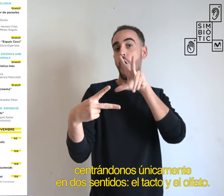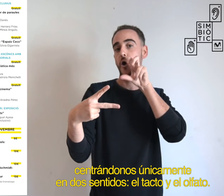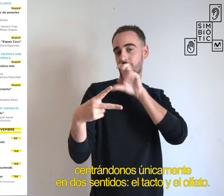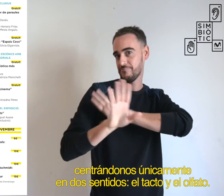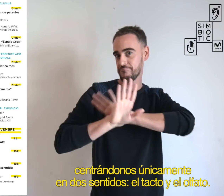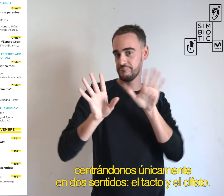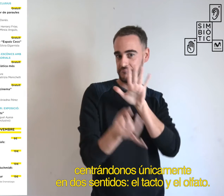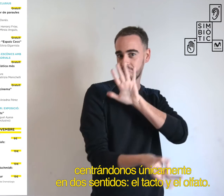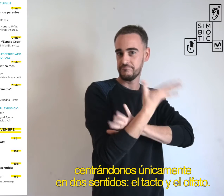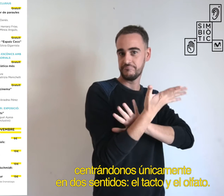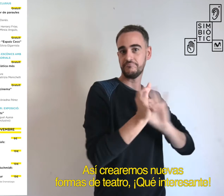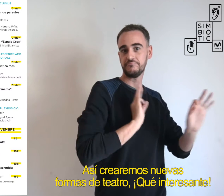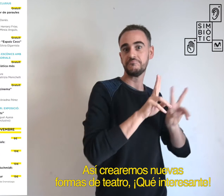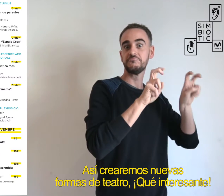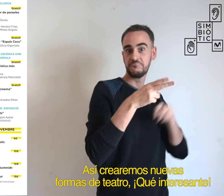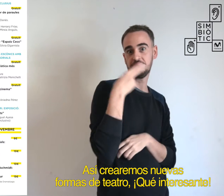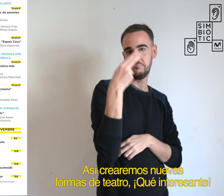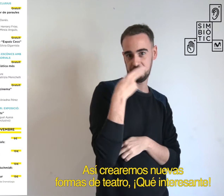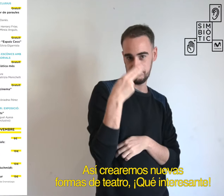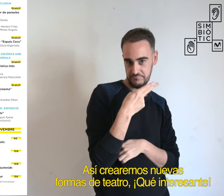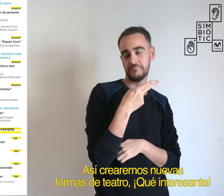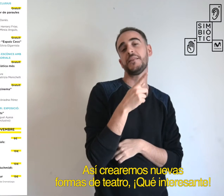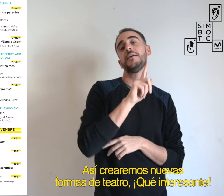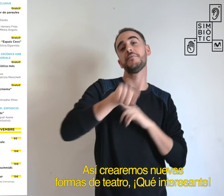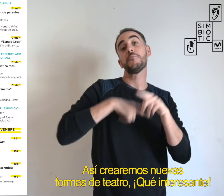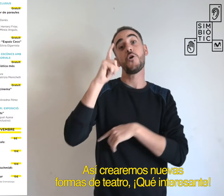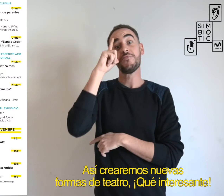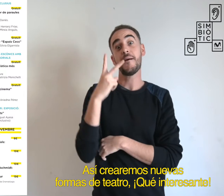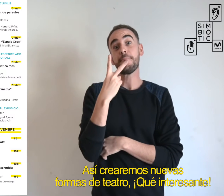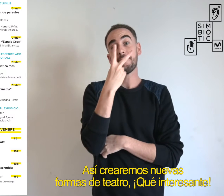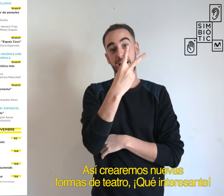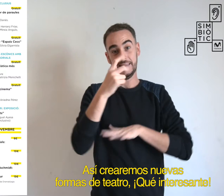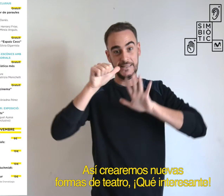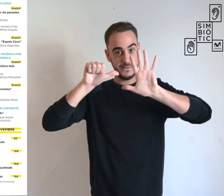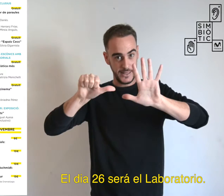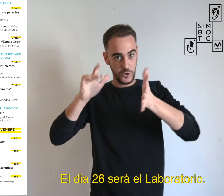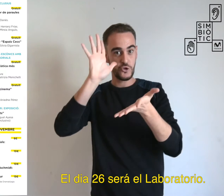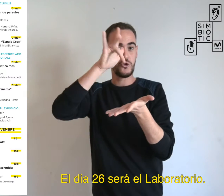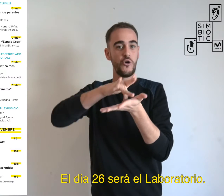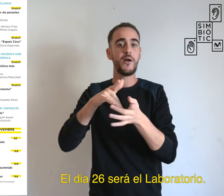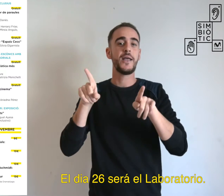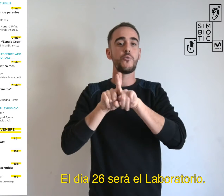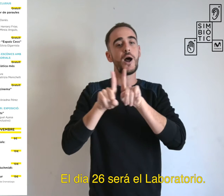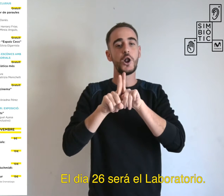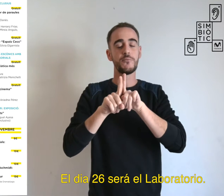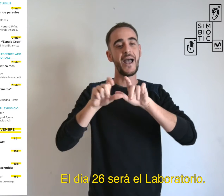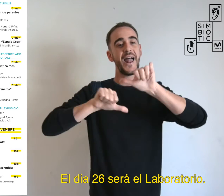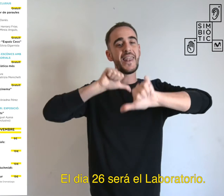tacto y el olfato. Así crearemos nuevas formas de teatro, ¡qué interesante! El día 26 será el